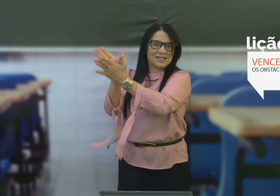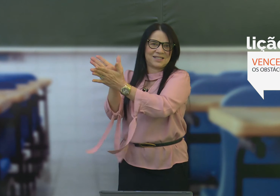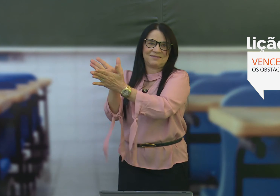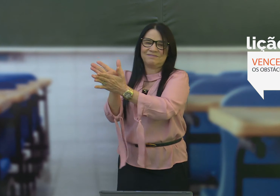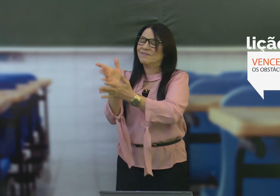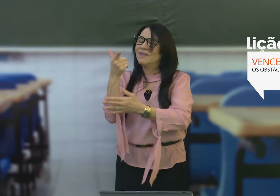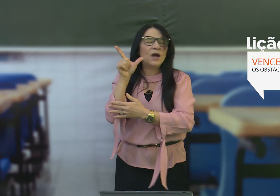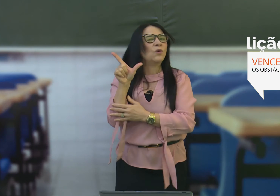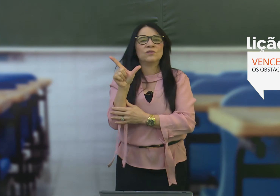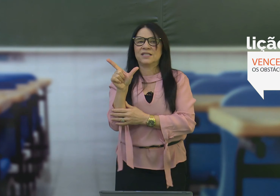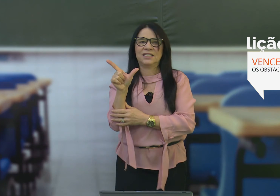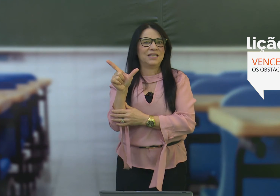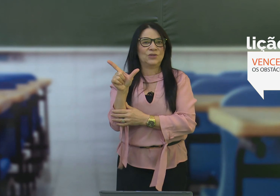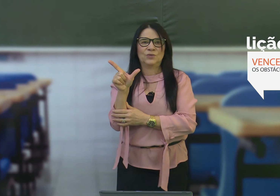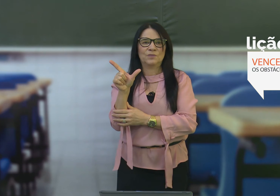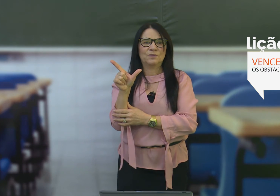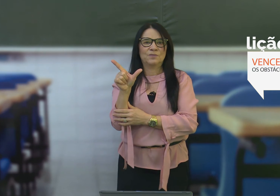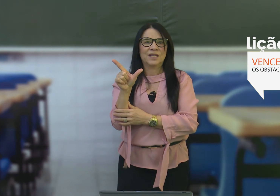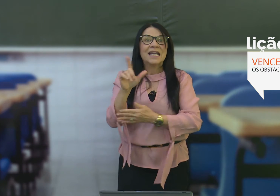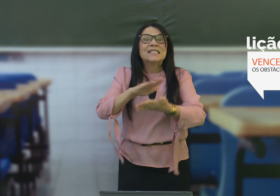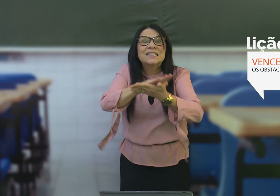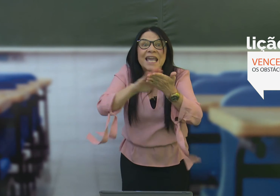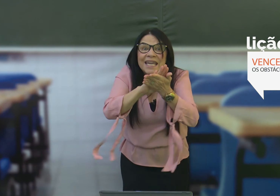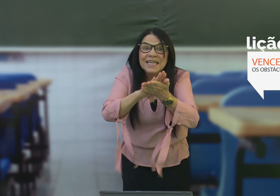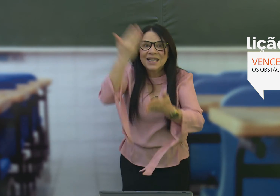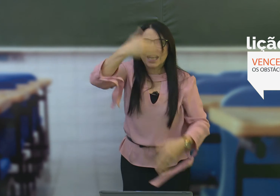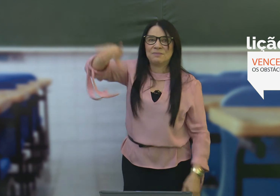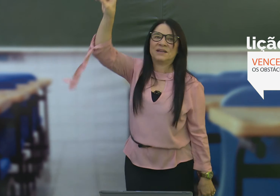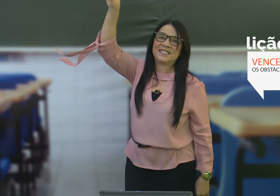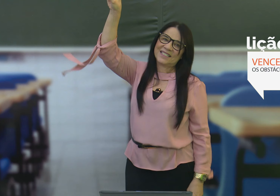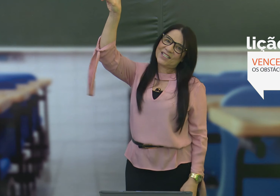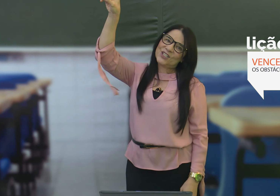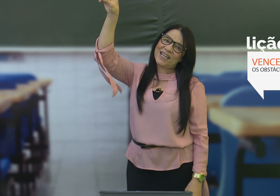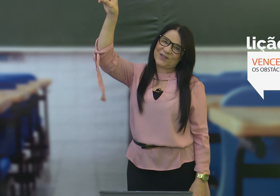derrubá-las, não conseguiriam, sem a presença de Deus,